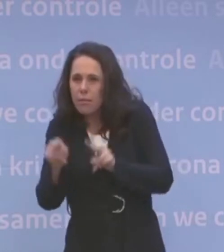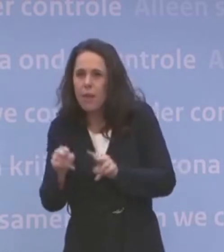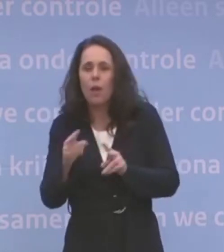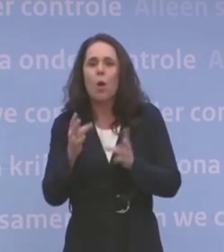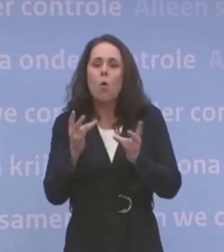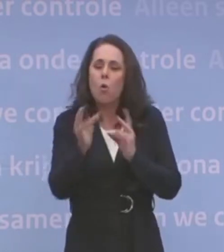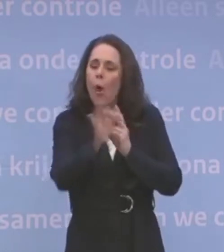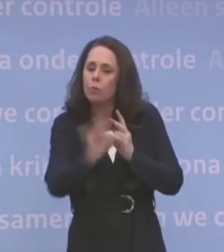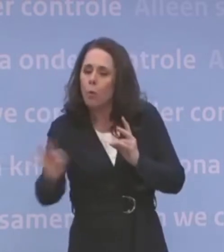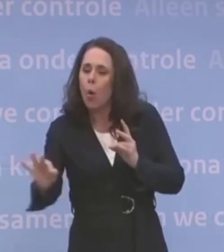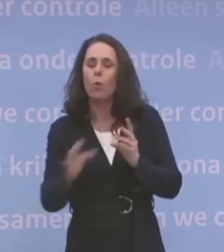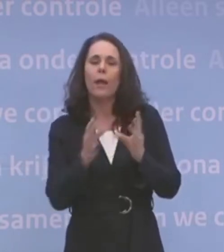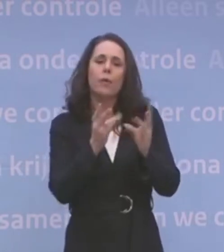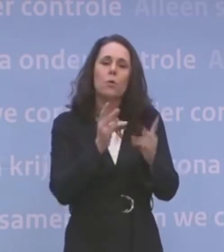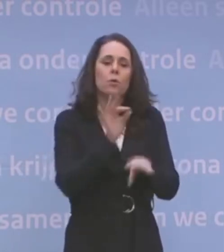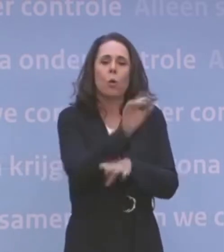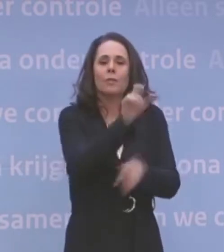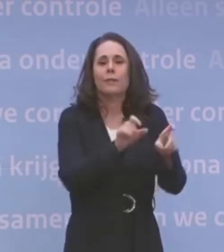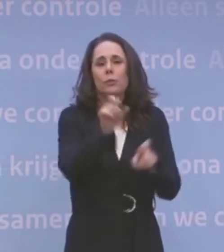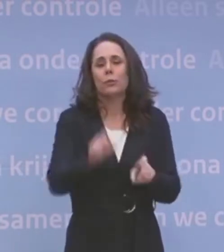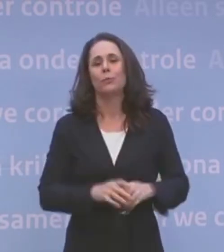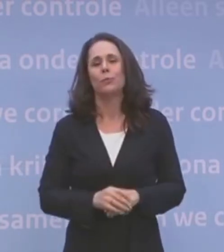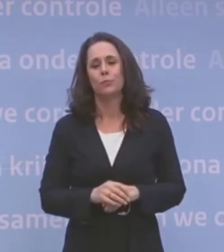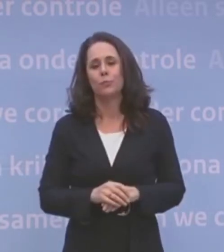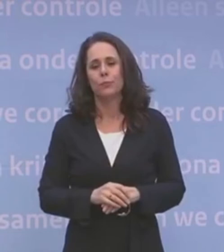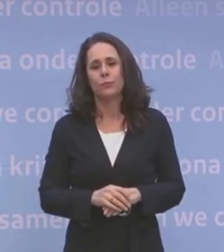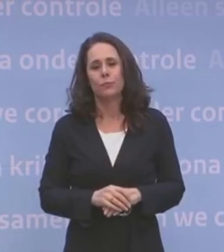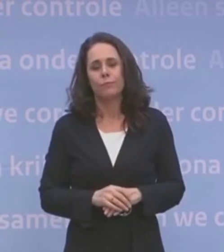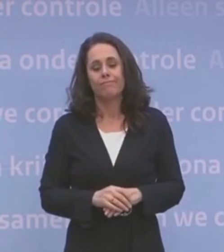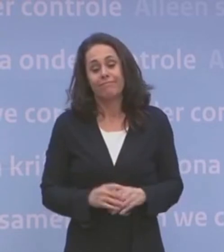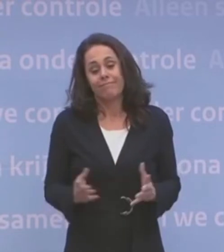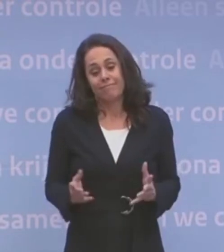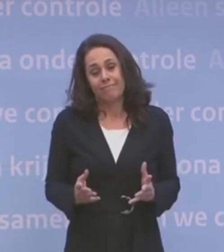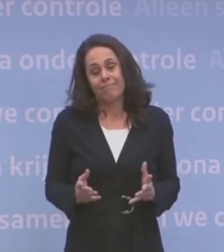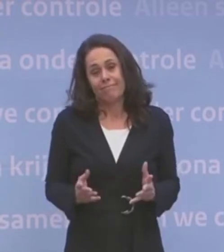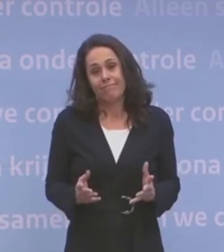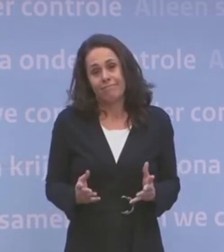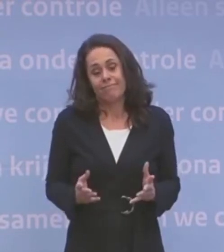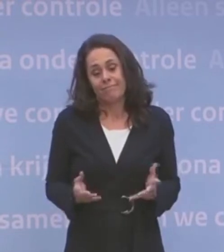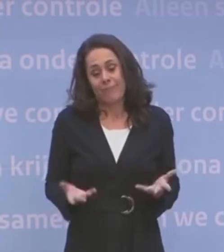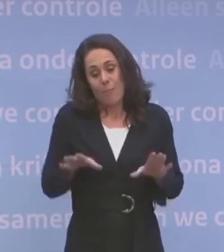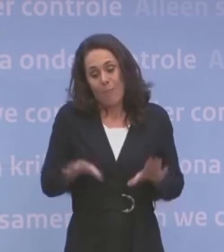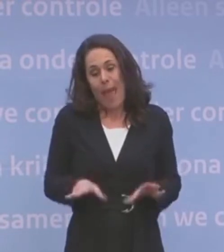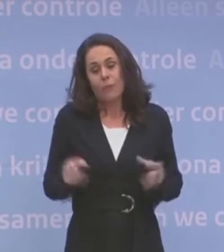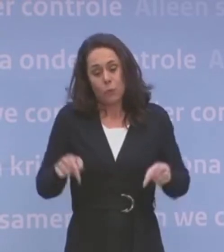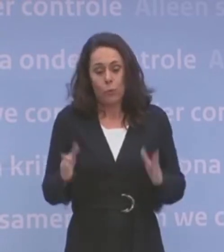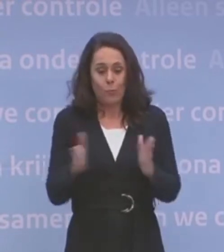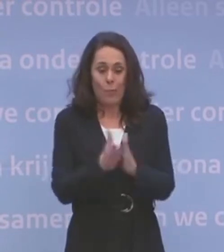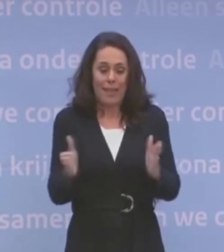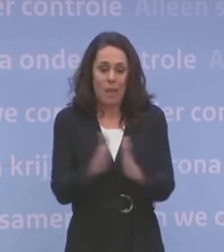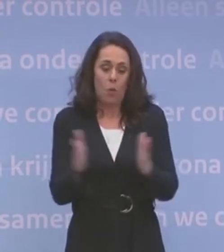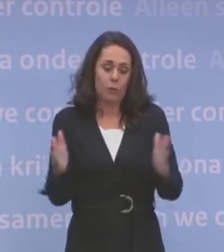hoe gevallen eventueel bij leraren zijn. Kortom, het blijft een tijd waarin we ook weer